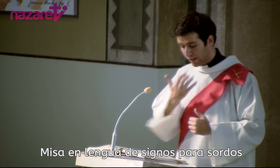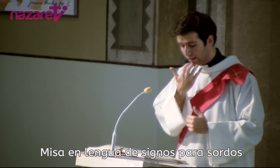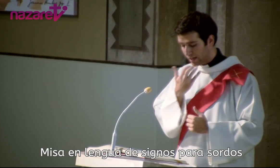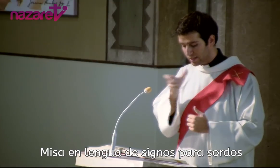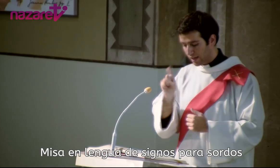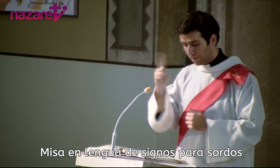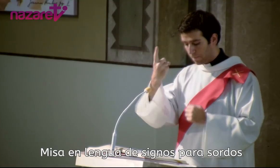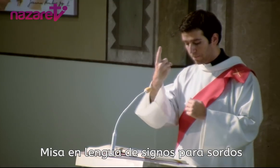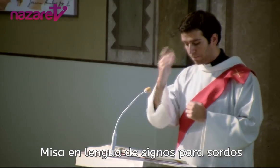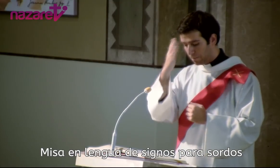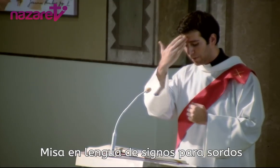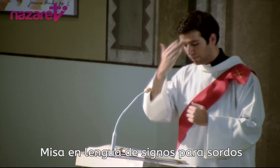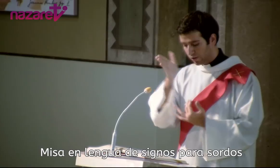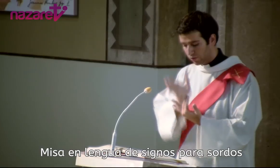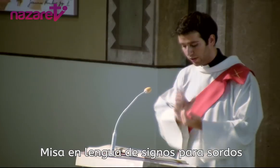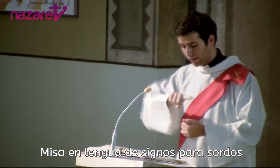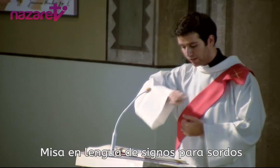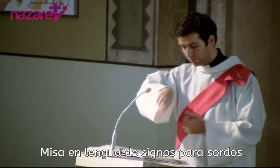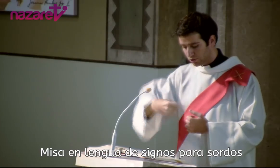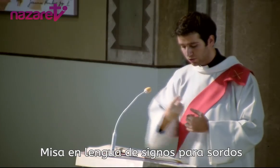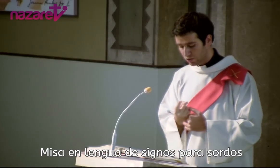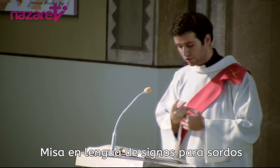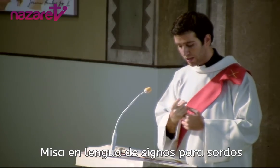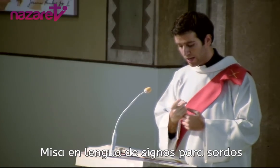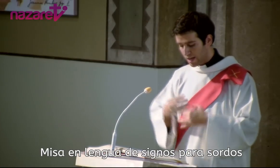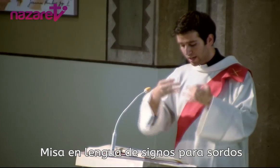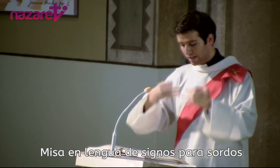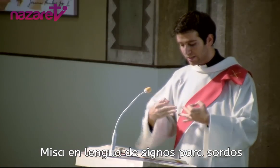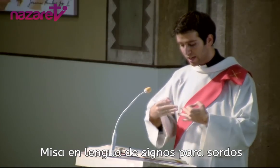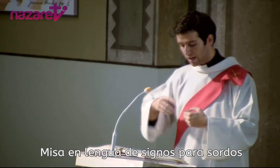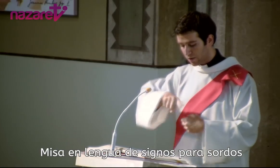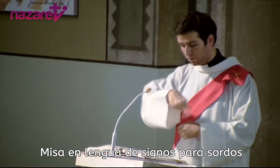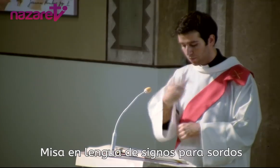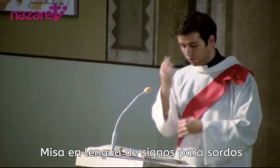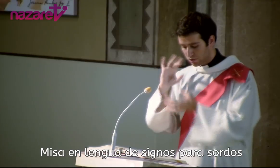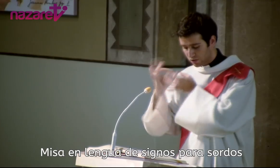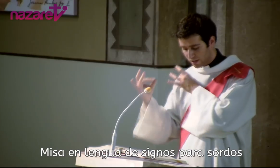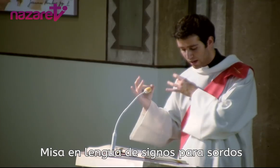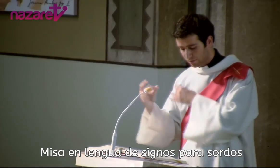quiera ser primero entre vosotros, que sea vuestro esclavo.